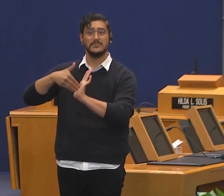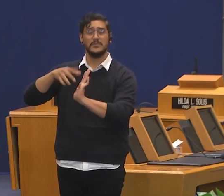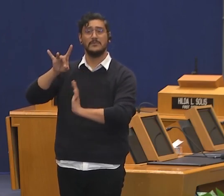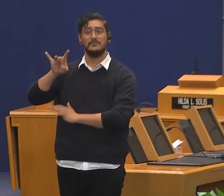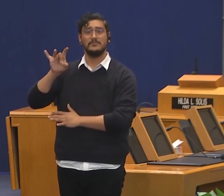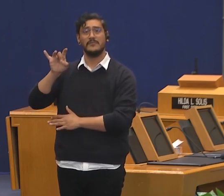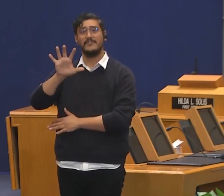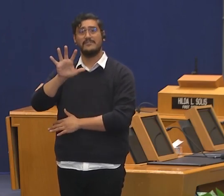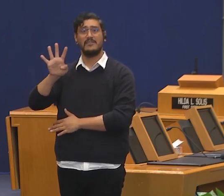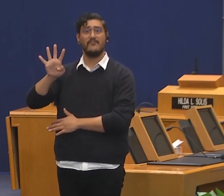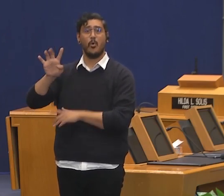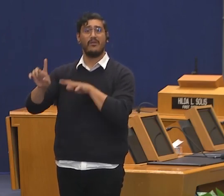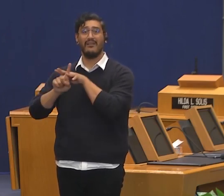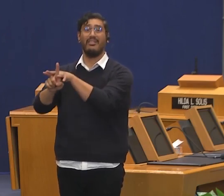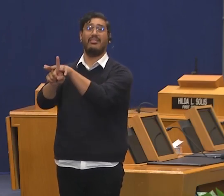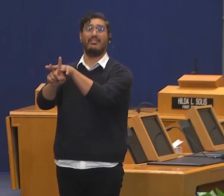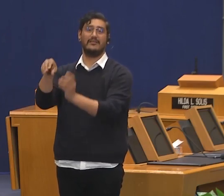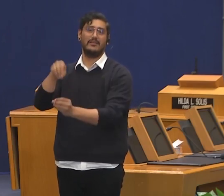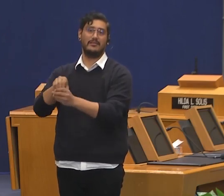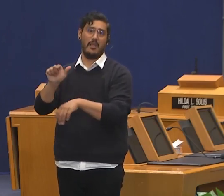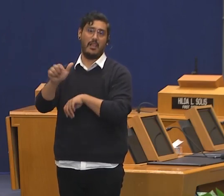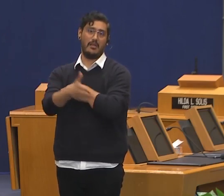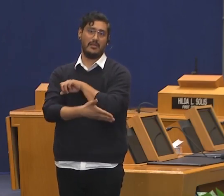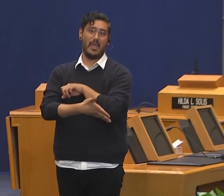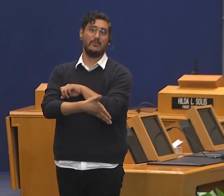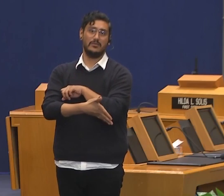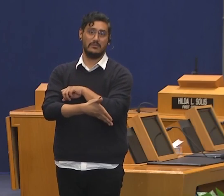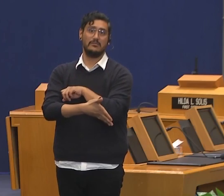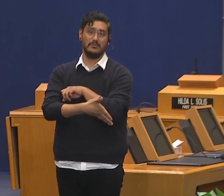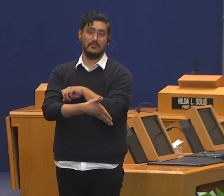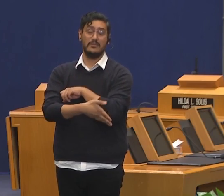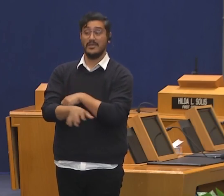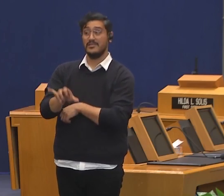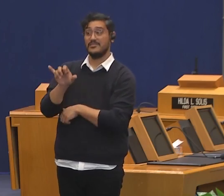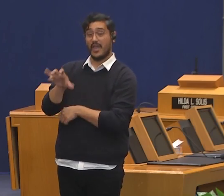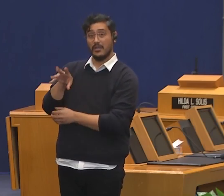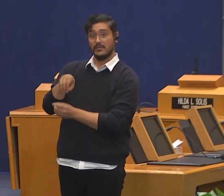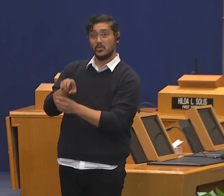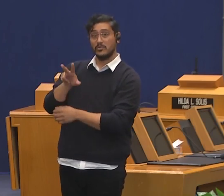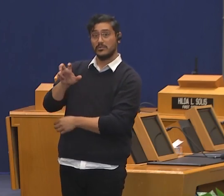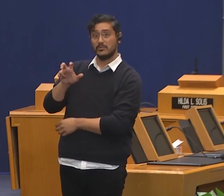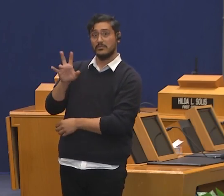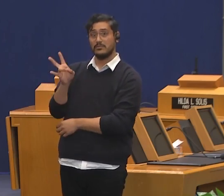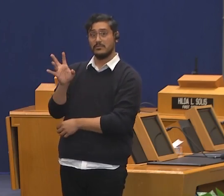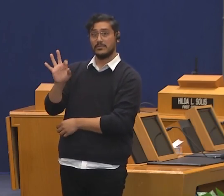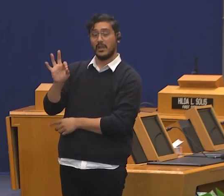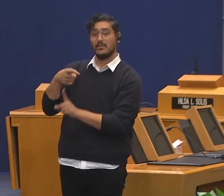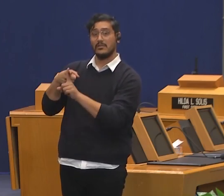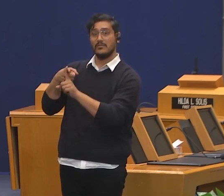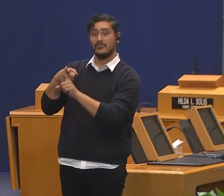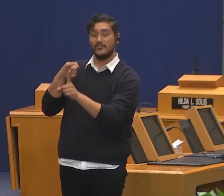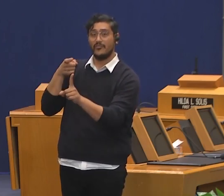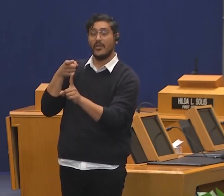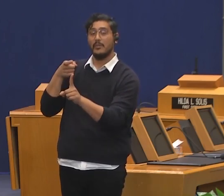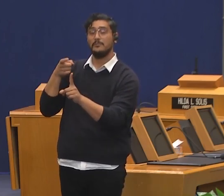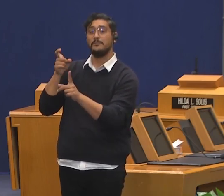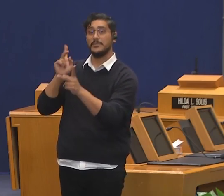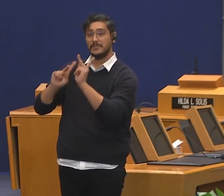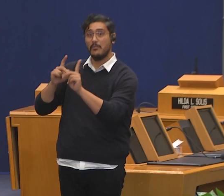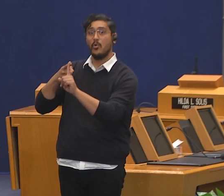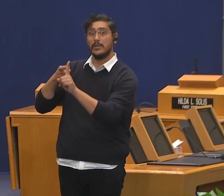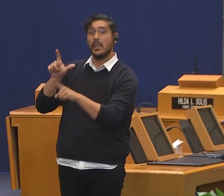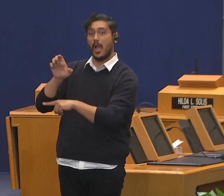10,854 casos en el condado de Los Ángeles. Estos casos incluyen 379 casos reportados por nuestros colegas en la ciudad